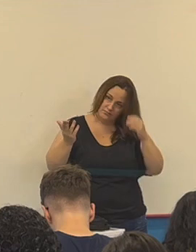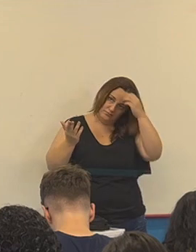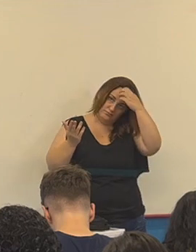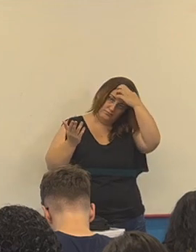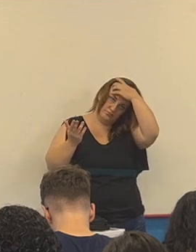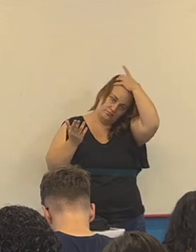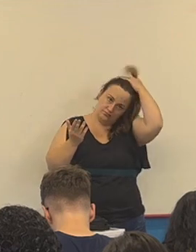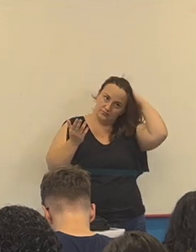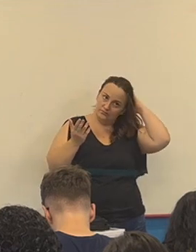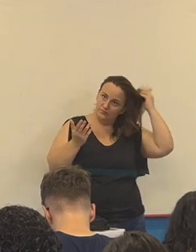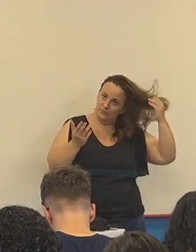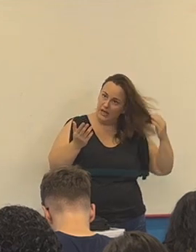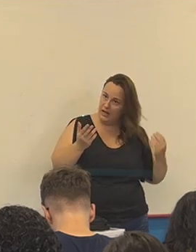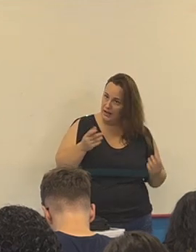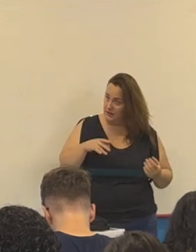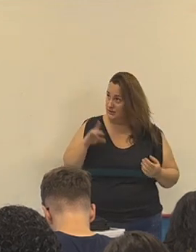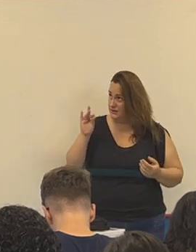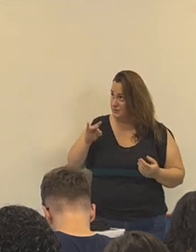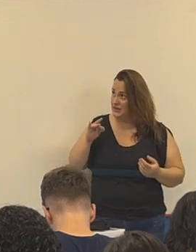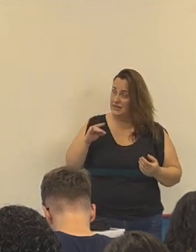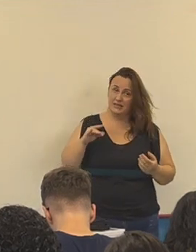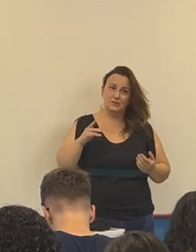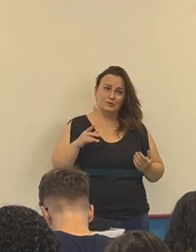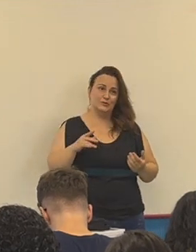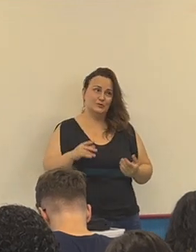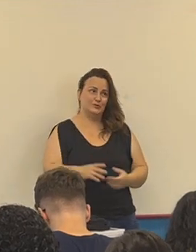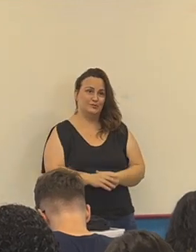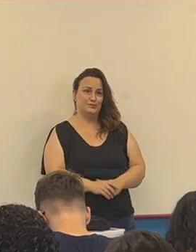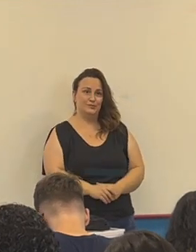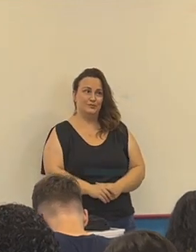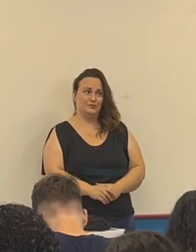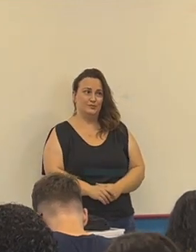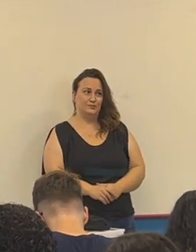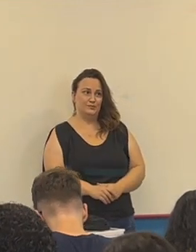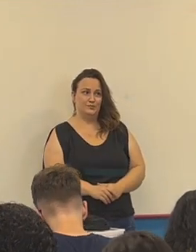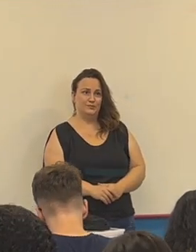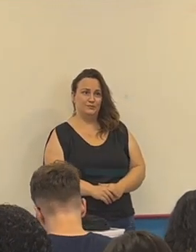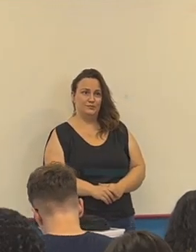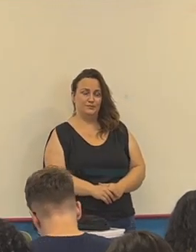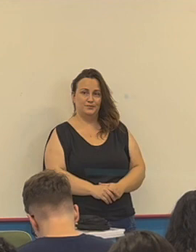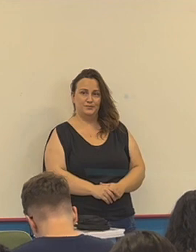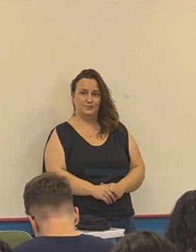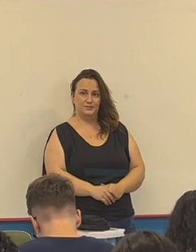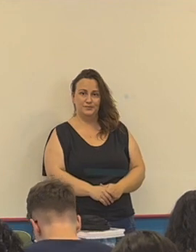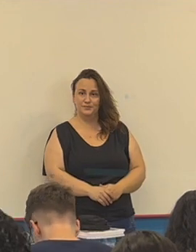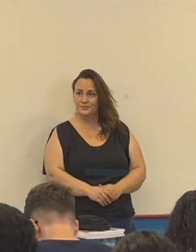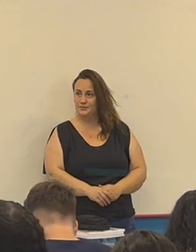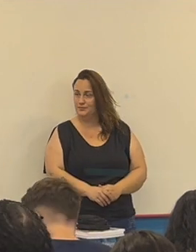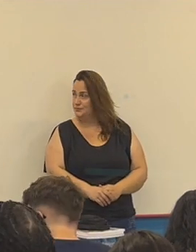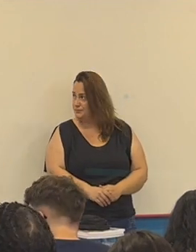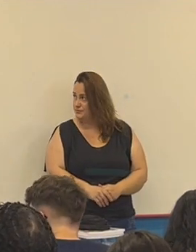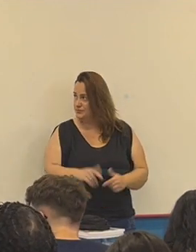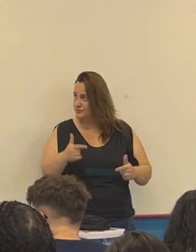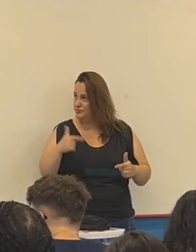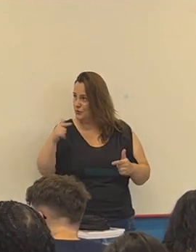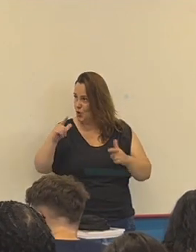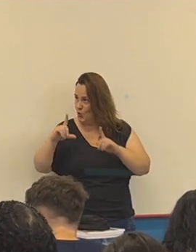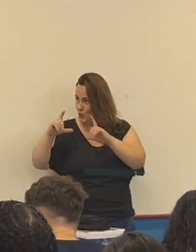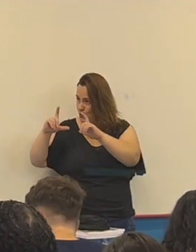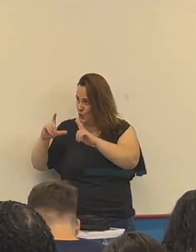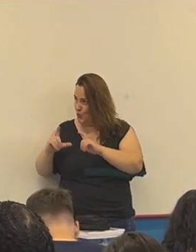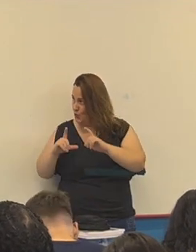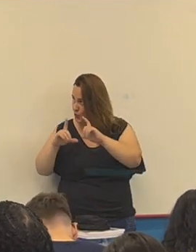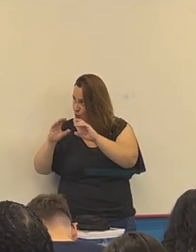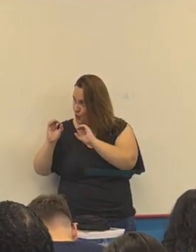Você habitando ali parece que é uma capela, entendeu? Então, em volta dela, porque não tem mais fotos, né? Então,